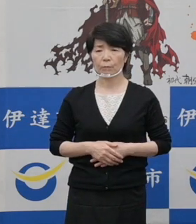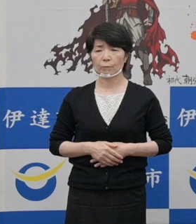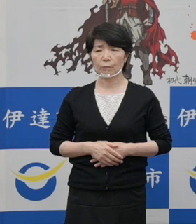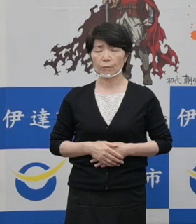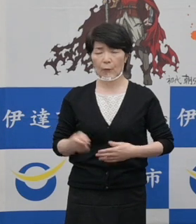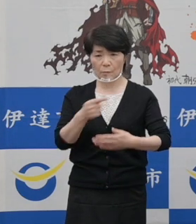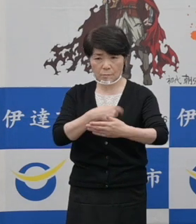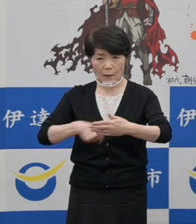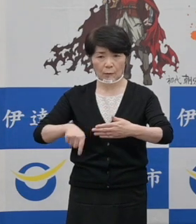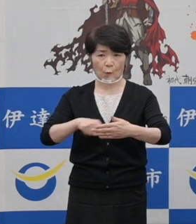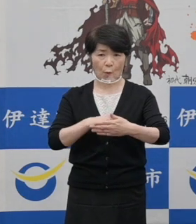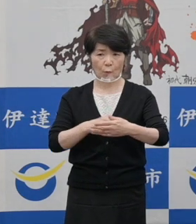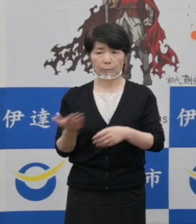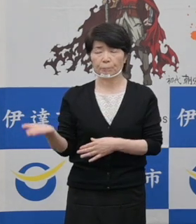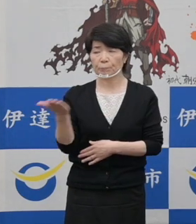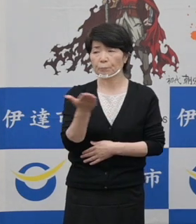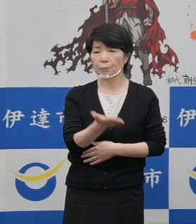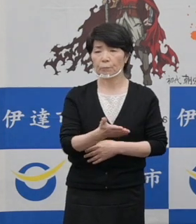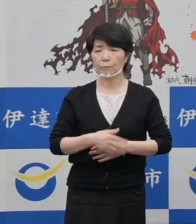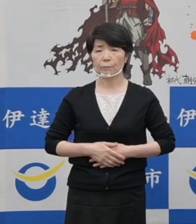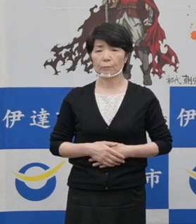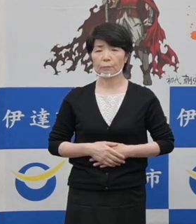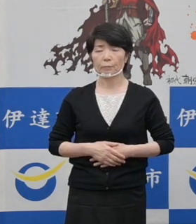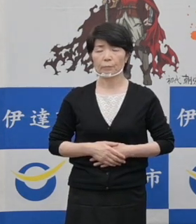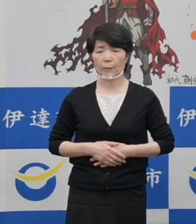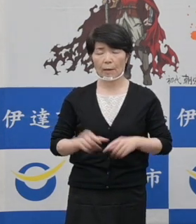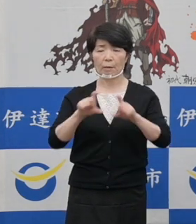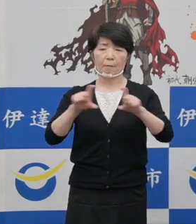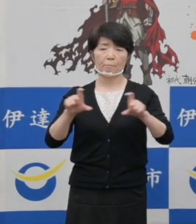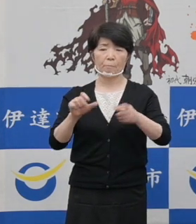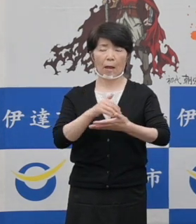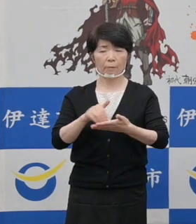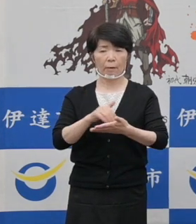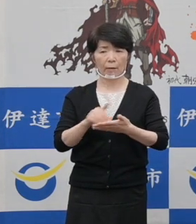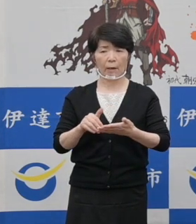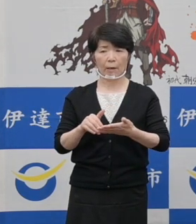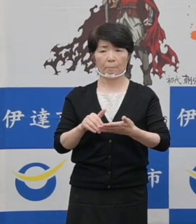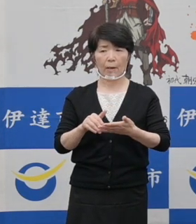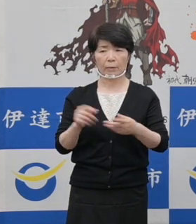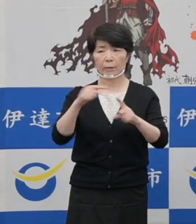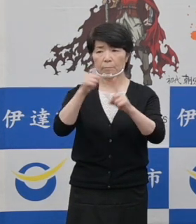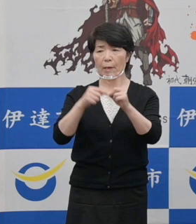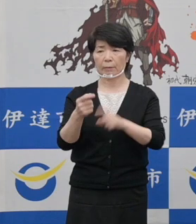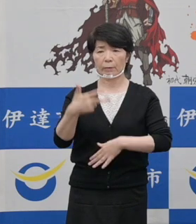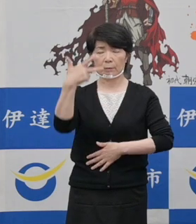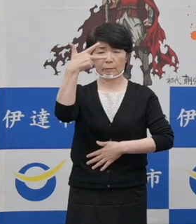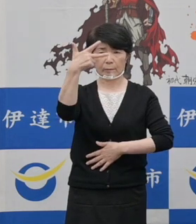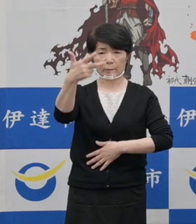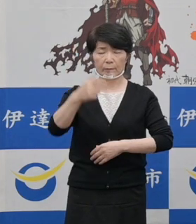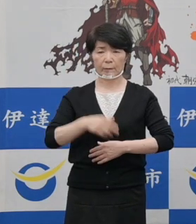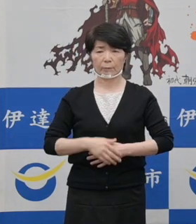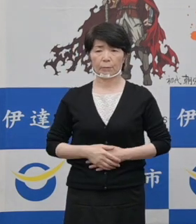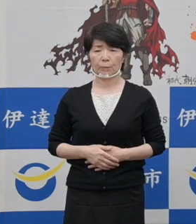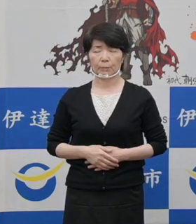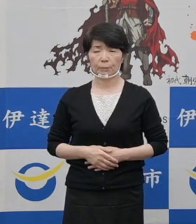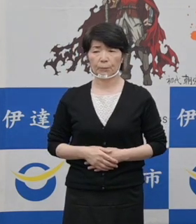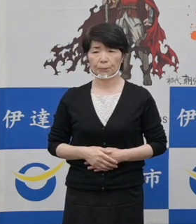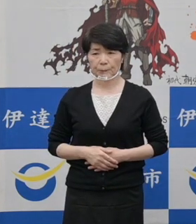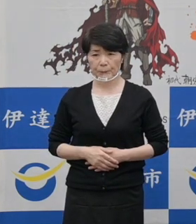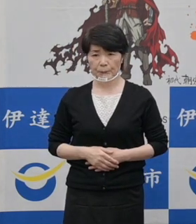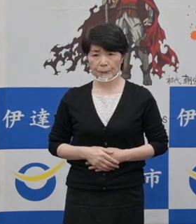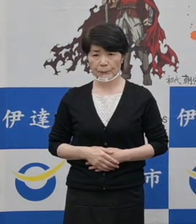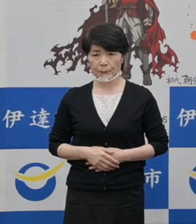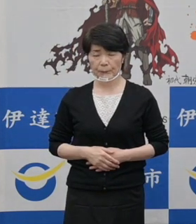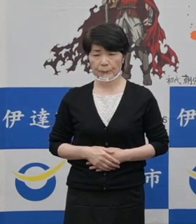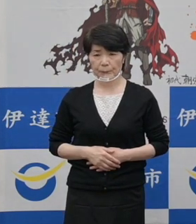概要でございます。続きまして一般会計の7ページをお開きください。一般